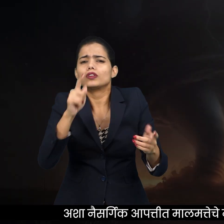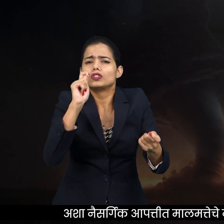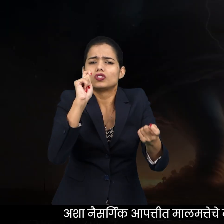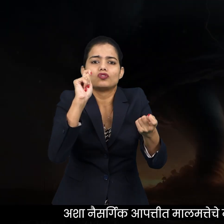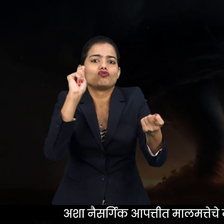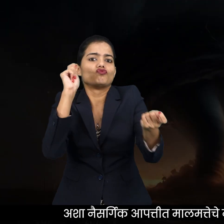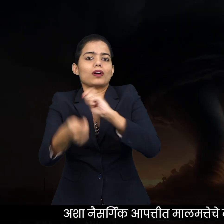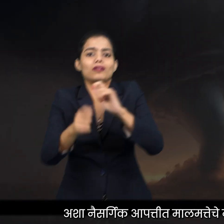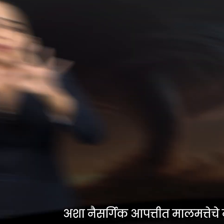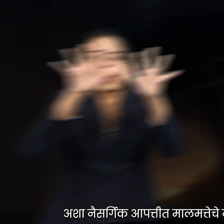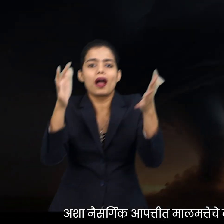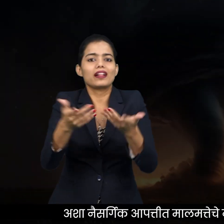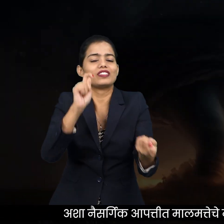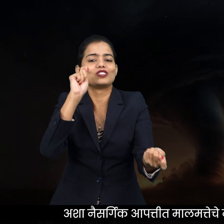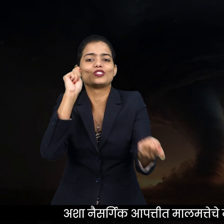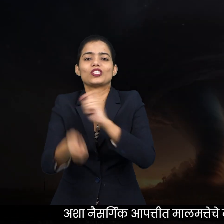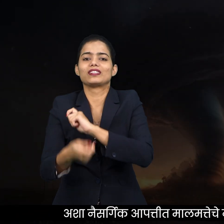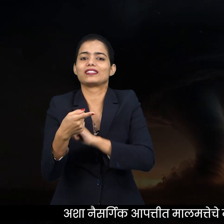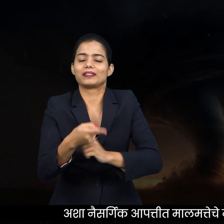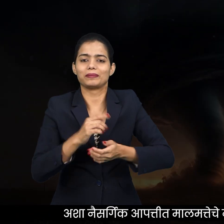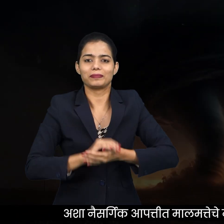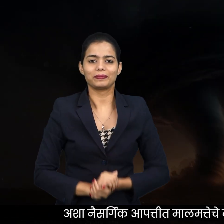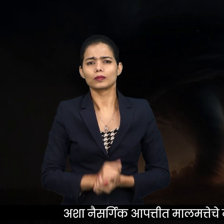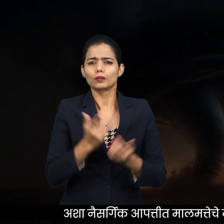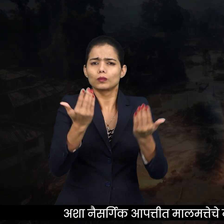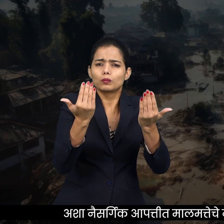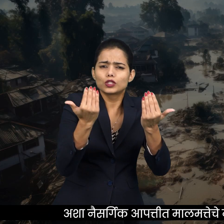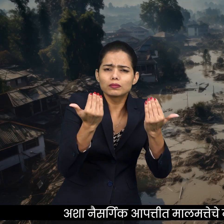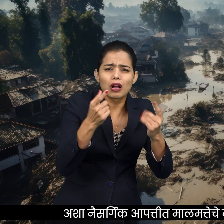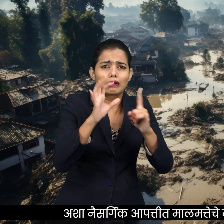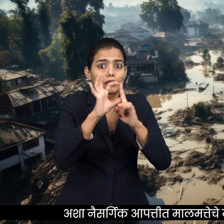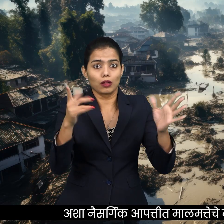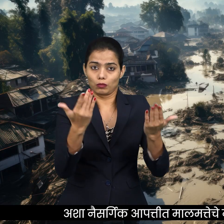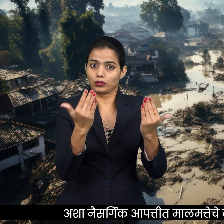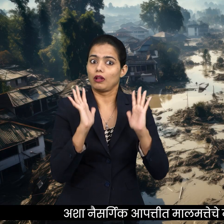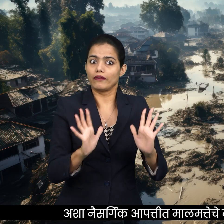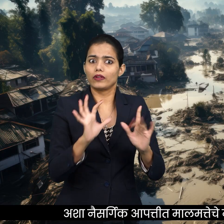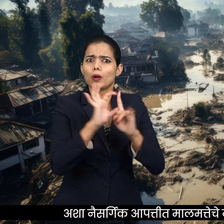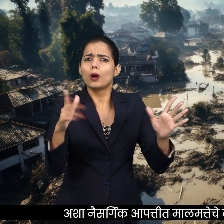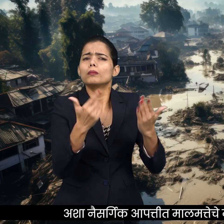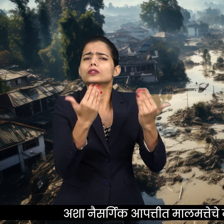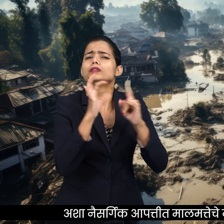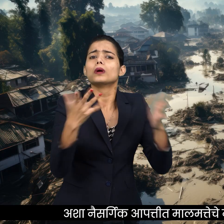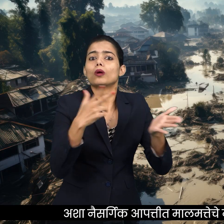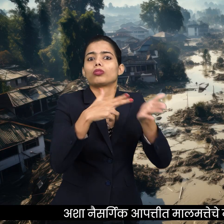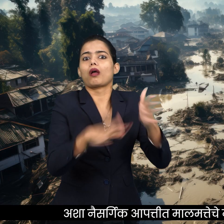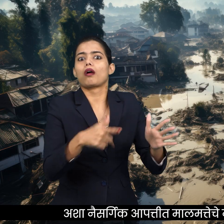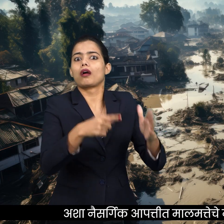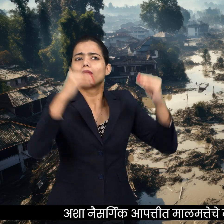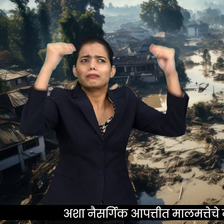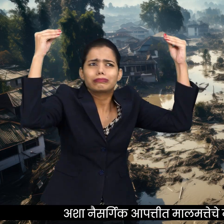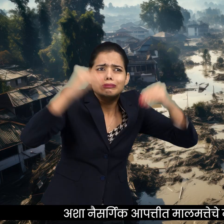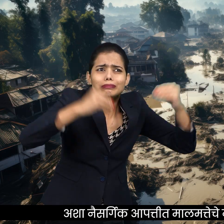अशा नैसर्गिक आपत्तीत मालमत्तेचे नुकसान होण्याची शक्यता असते.